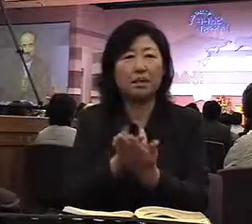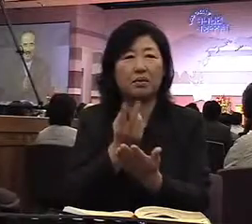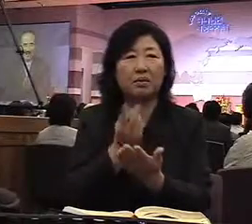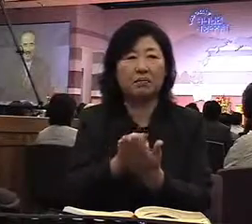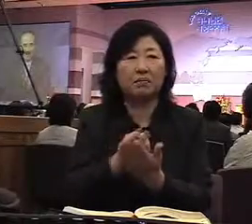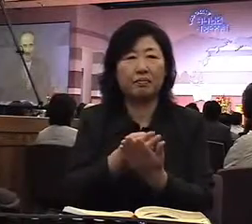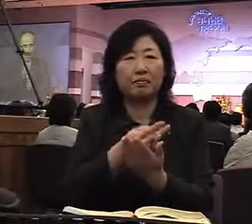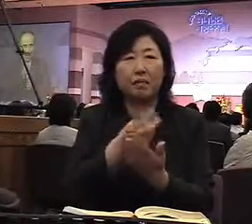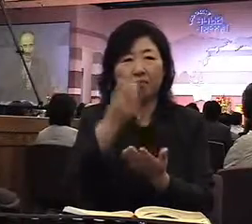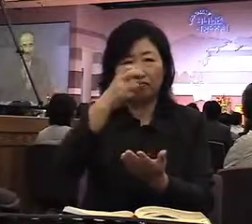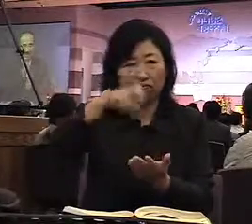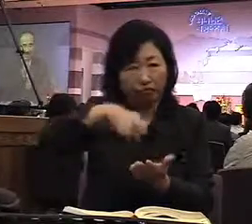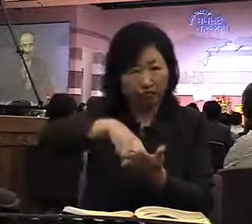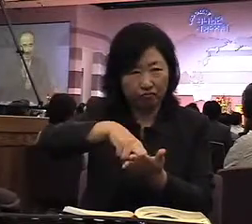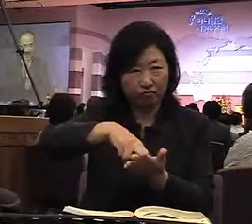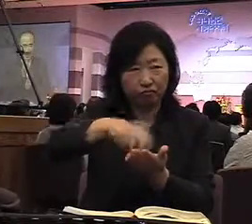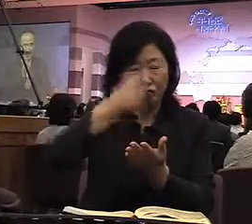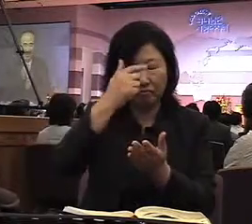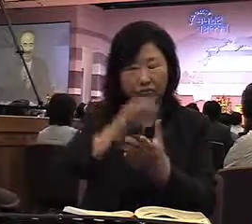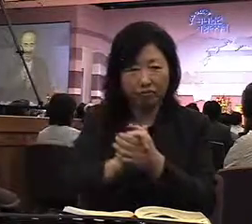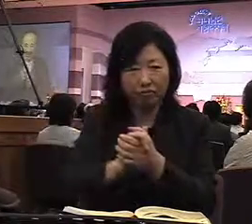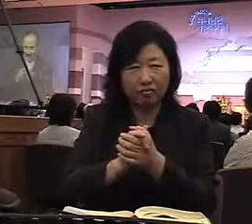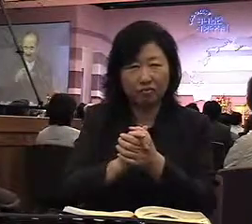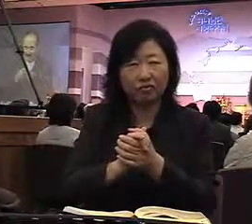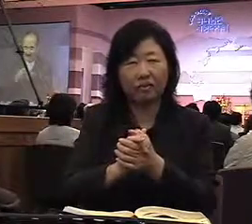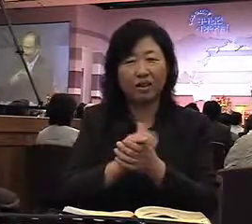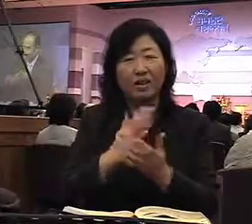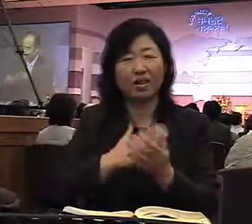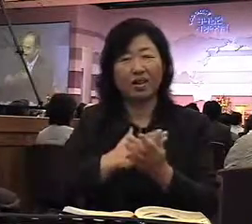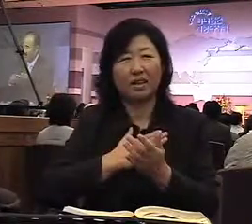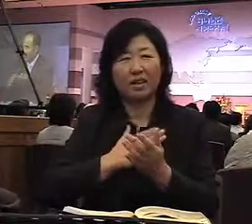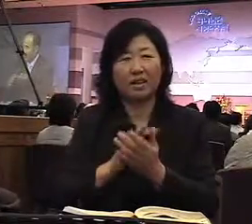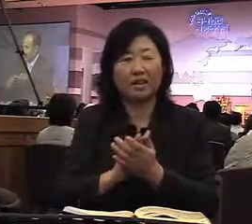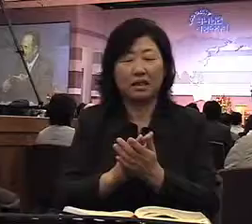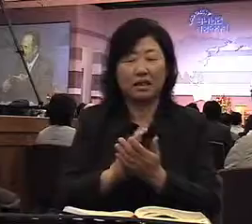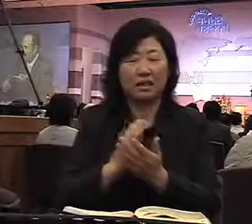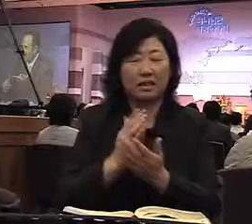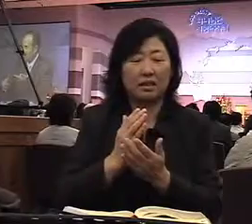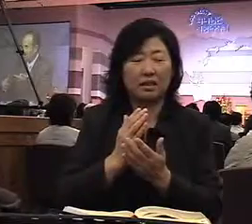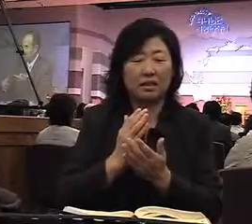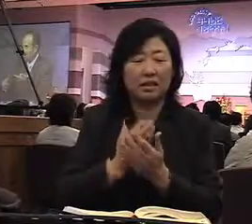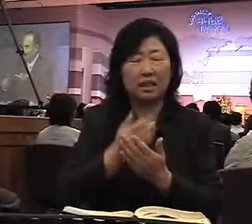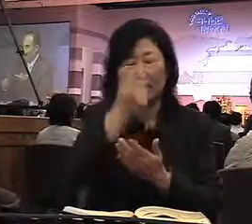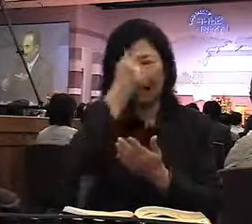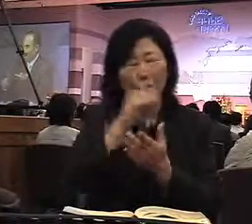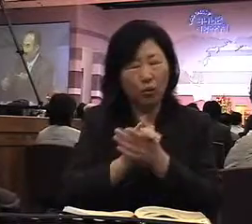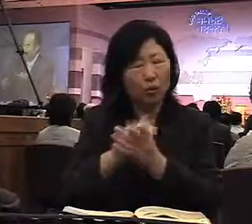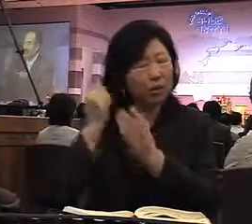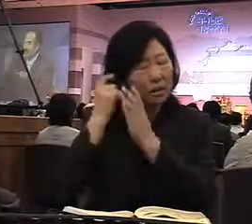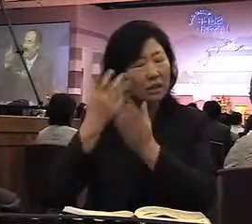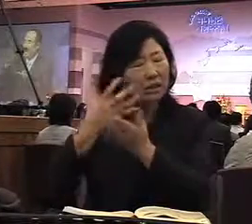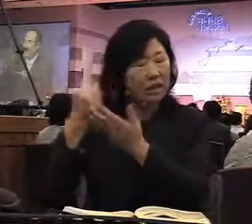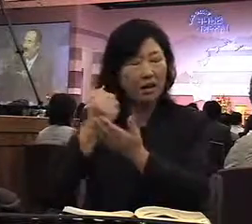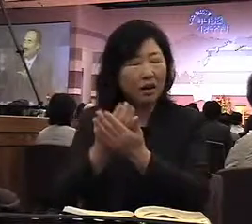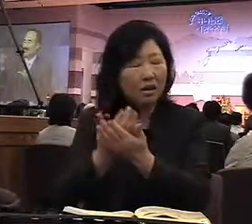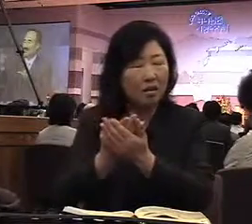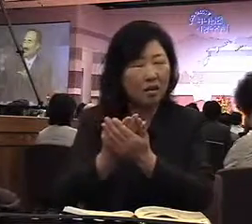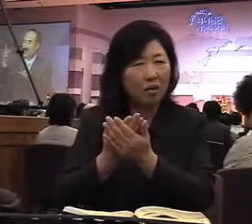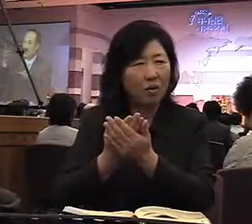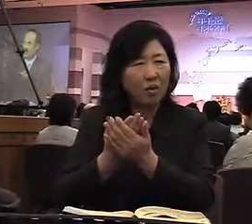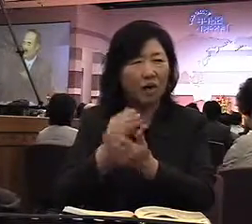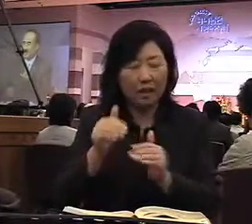하나님 나한테 주머니 칼 하나만 주세요. 나 그것까지 좀 하고 싶어요. 하나님 내 기도를 들어주세요. 여러분